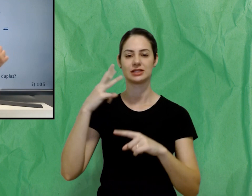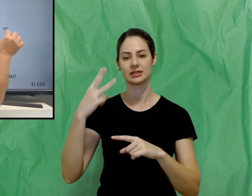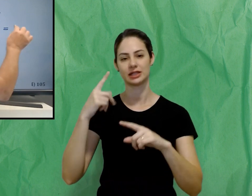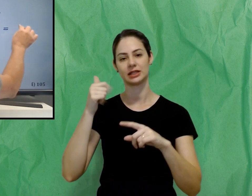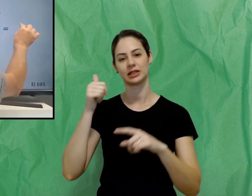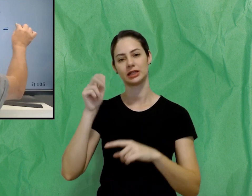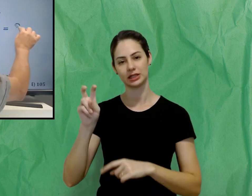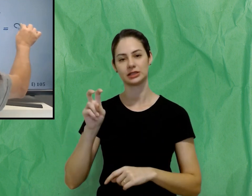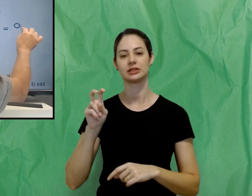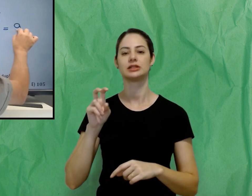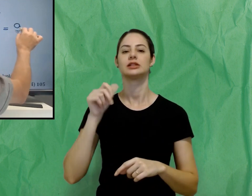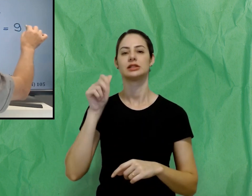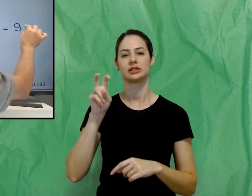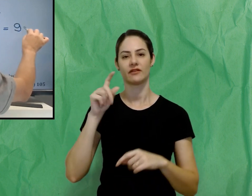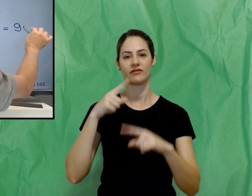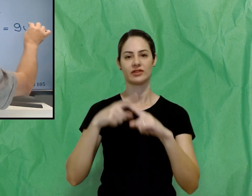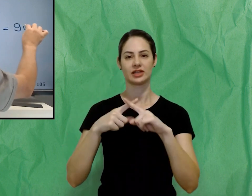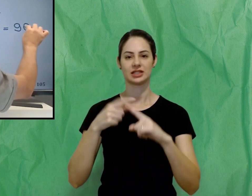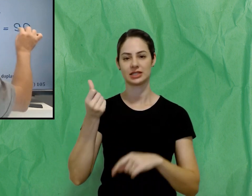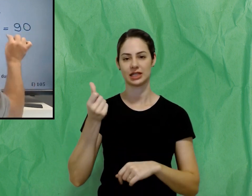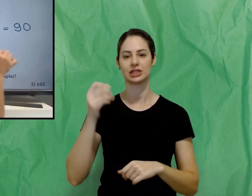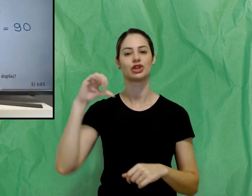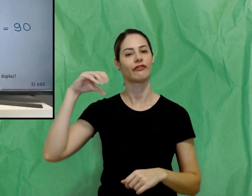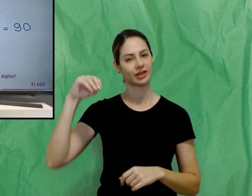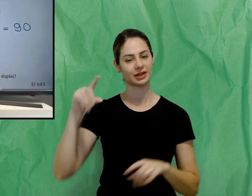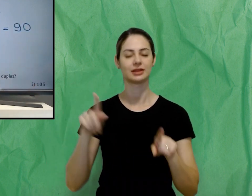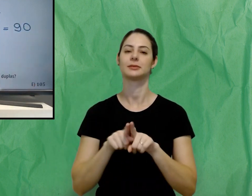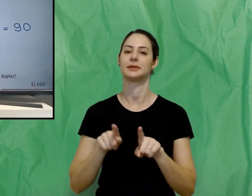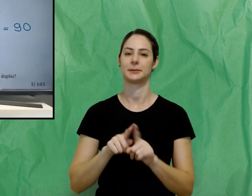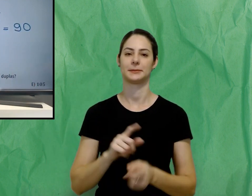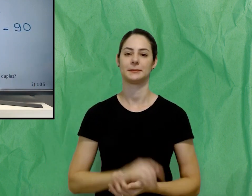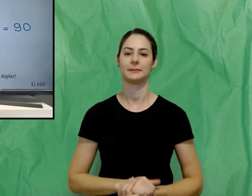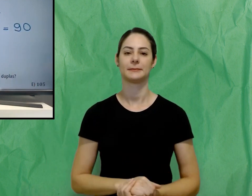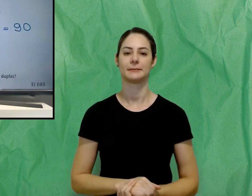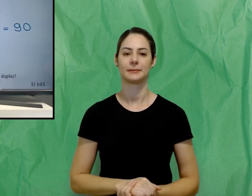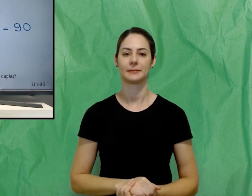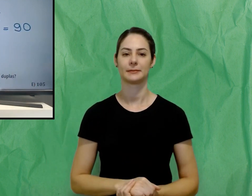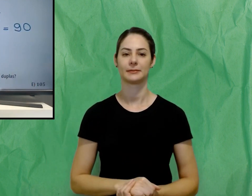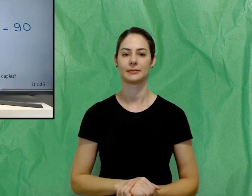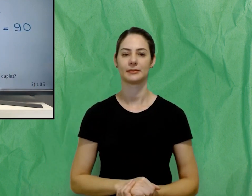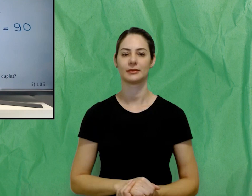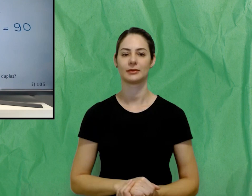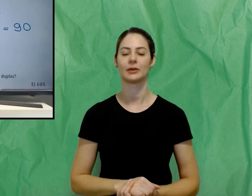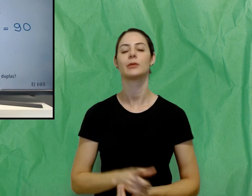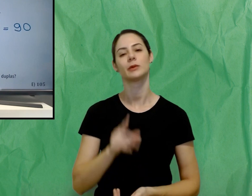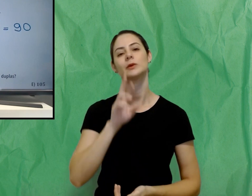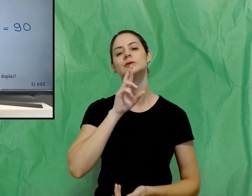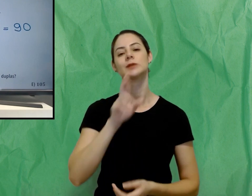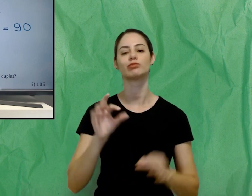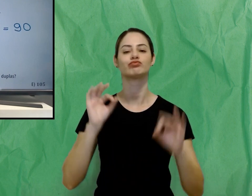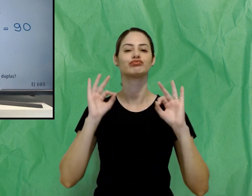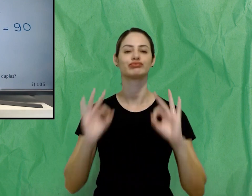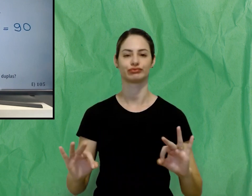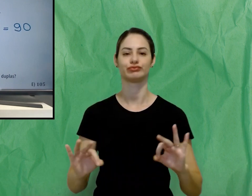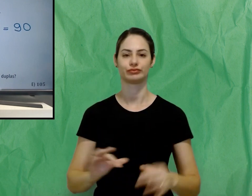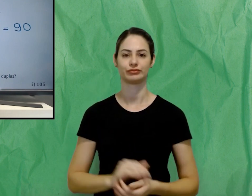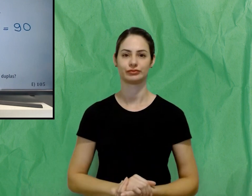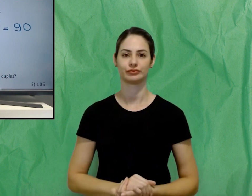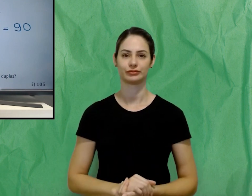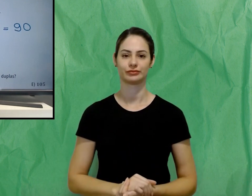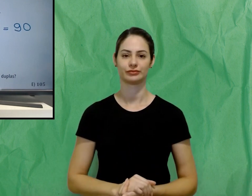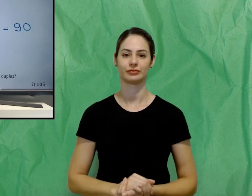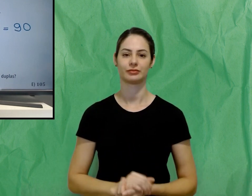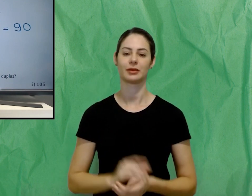vezes 6, 90. E esse é o resultado definitivo para a nossa